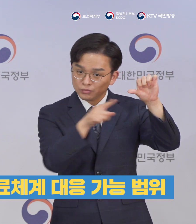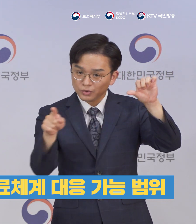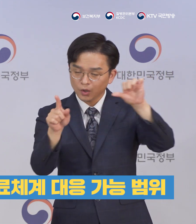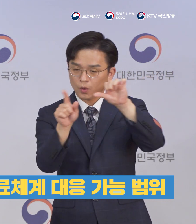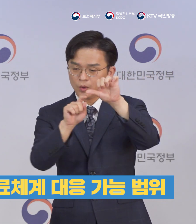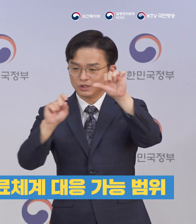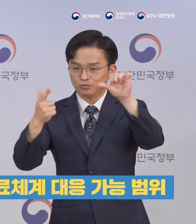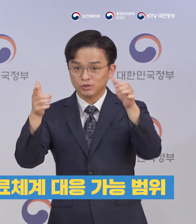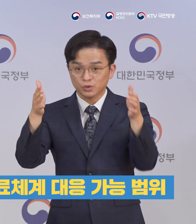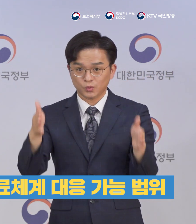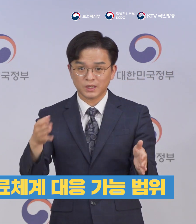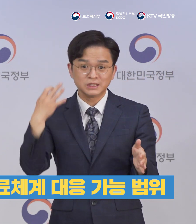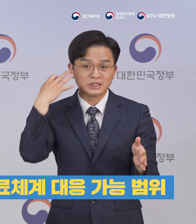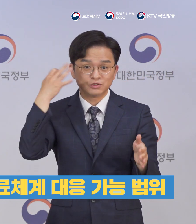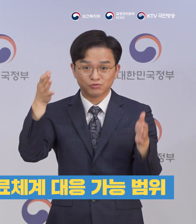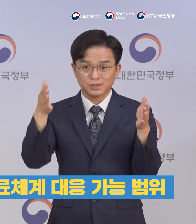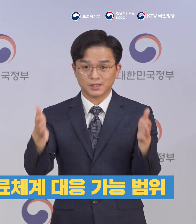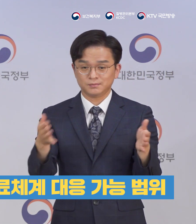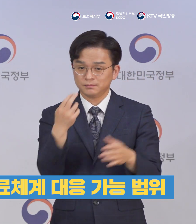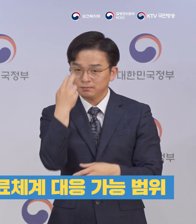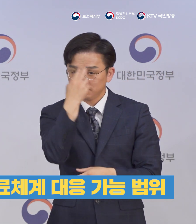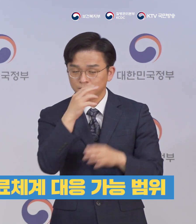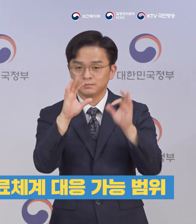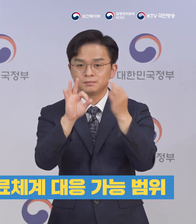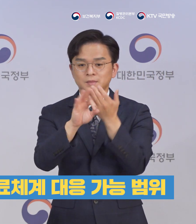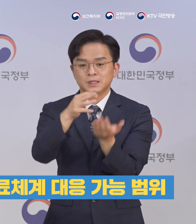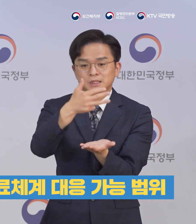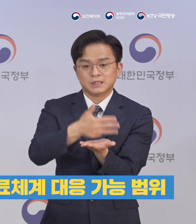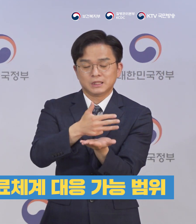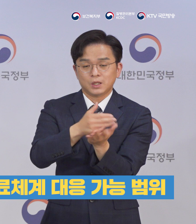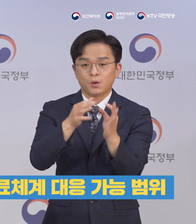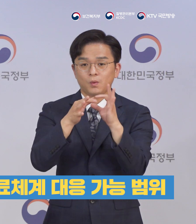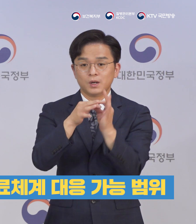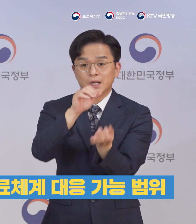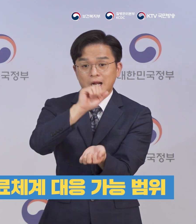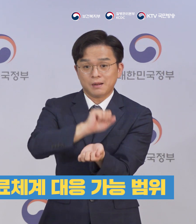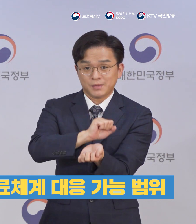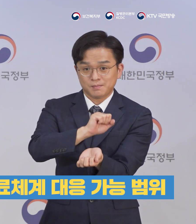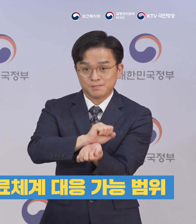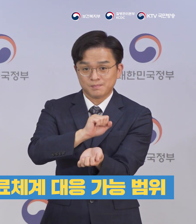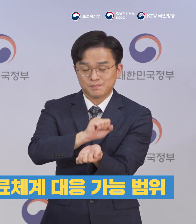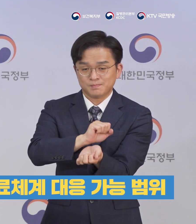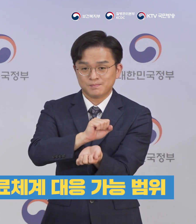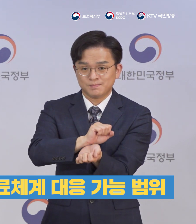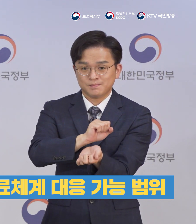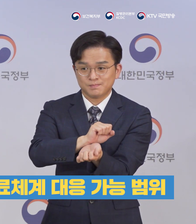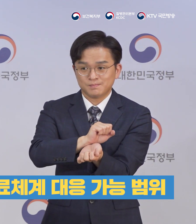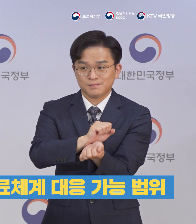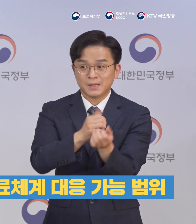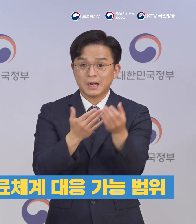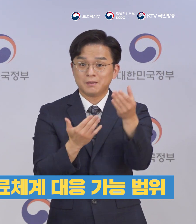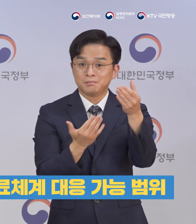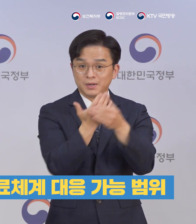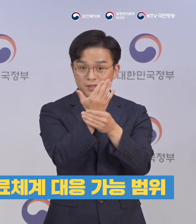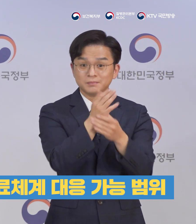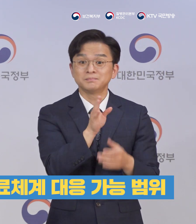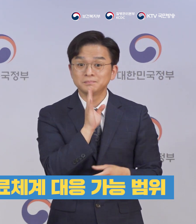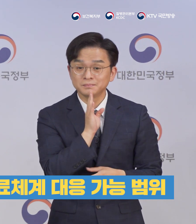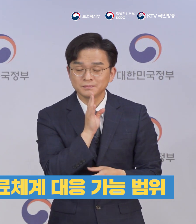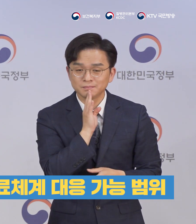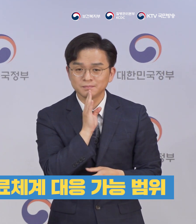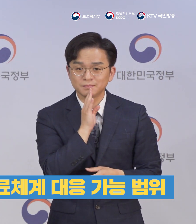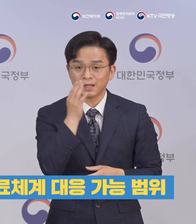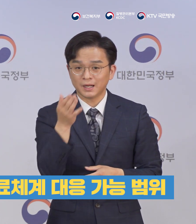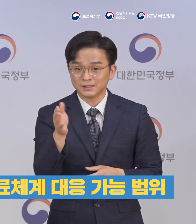지난 5월 3일부터 5월 16일까지 약 2주간을 살펴보면 이태원 클럽 감염 사례